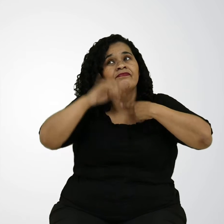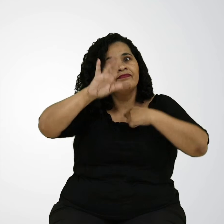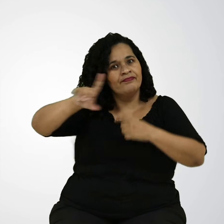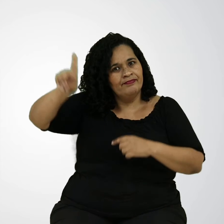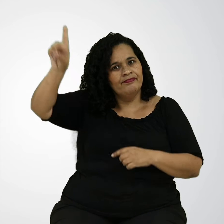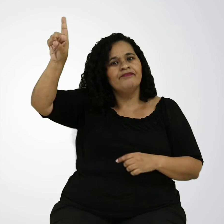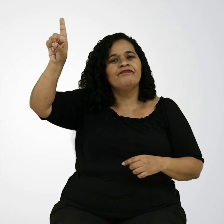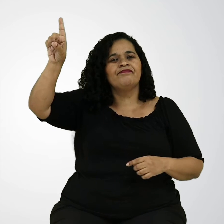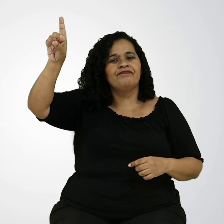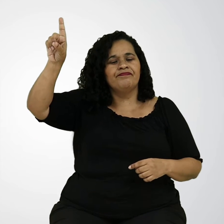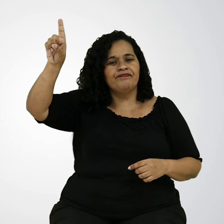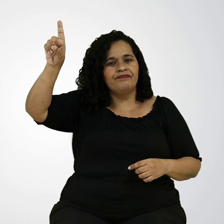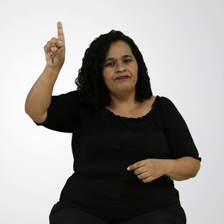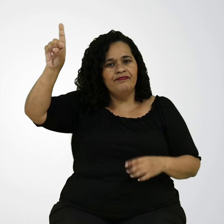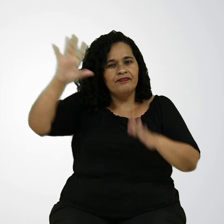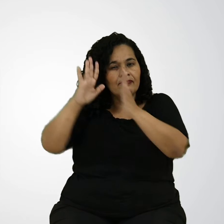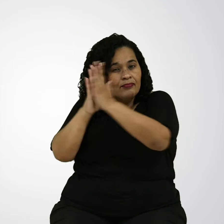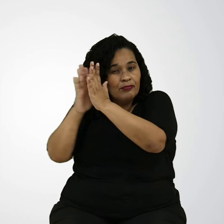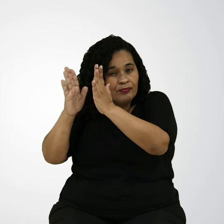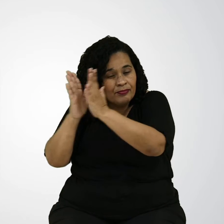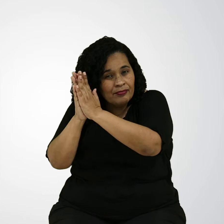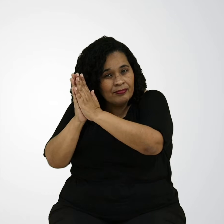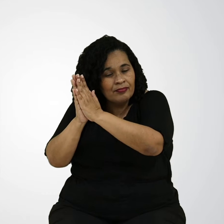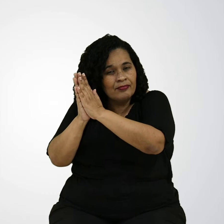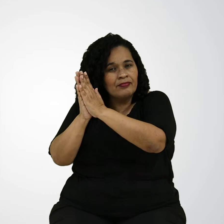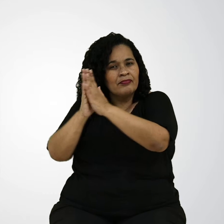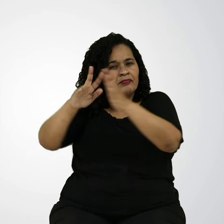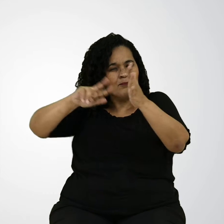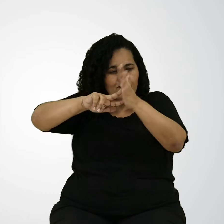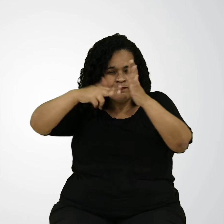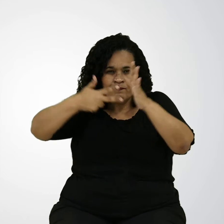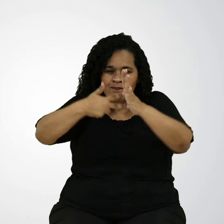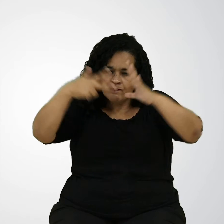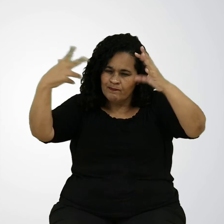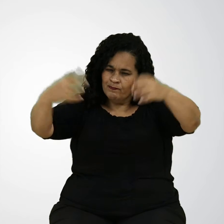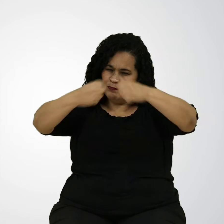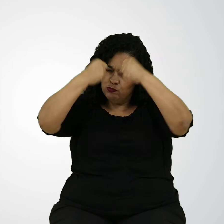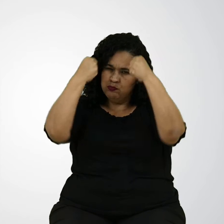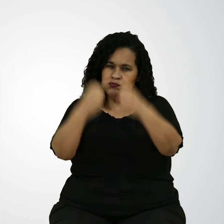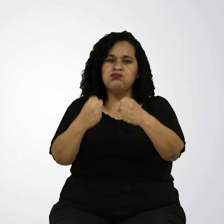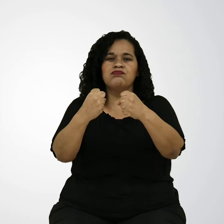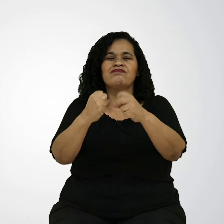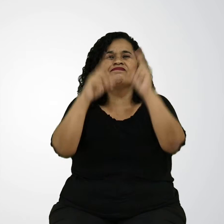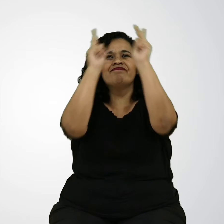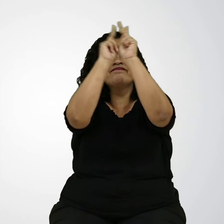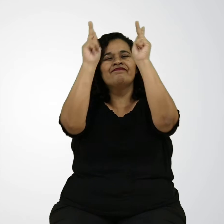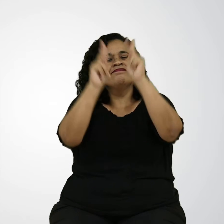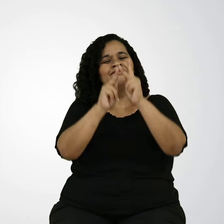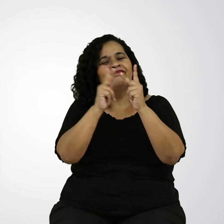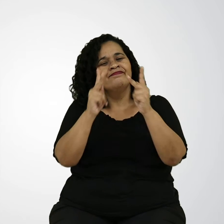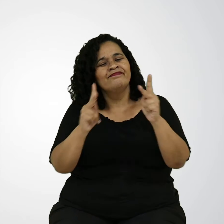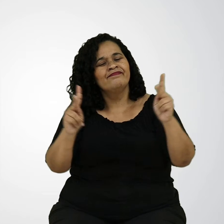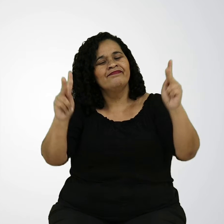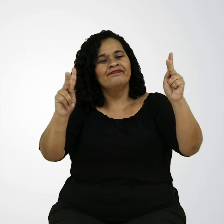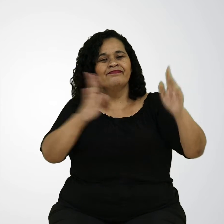A oração tem esse poder, né, de trazer paz para o nosso coração,